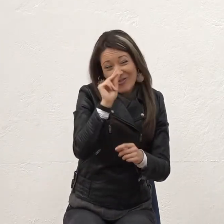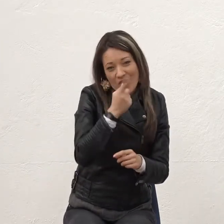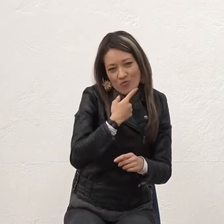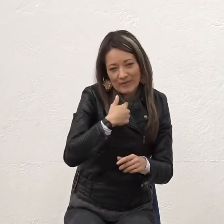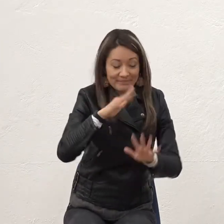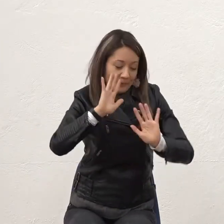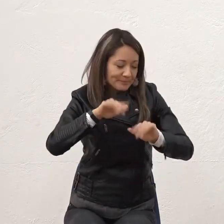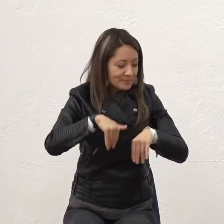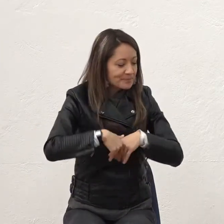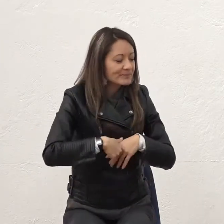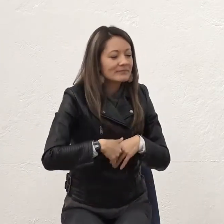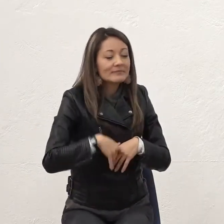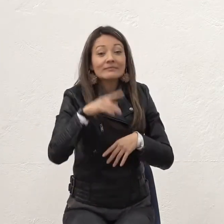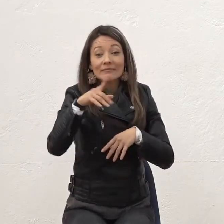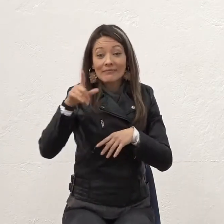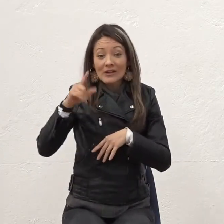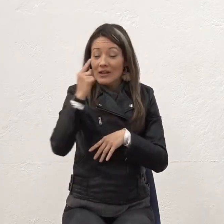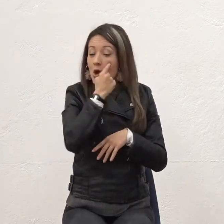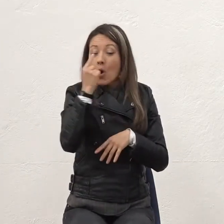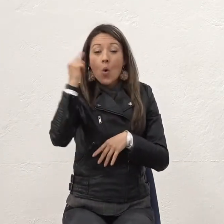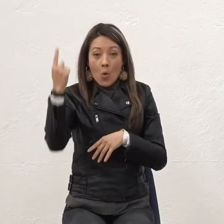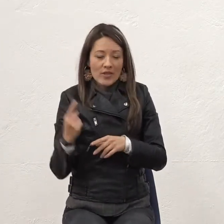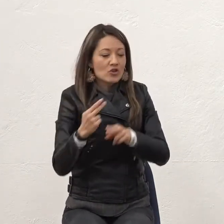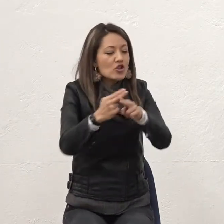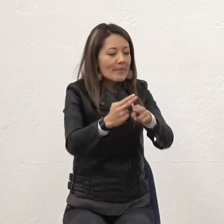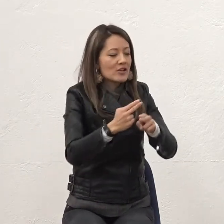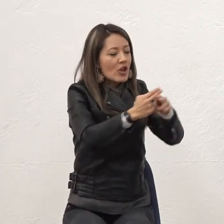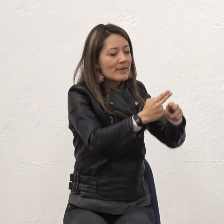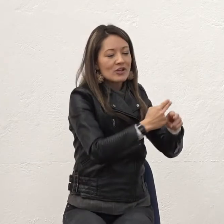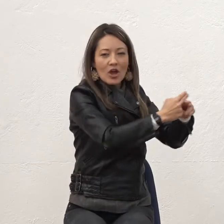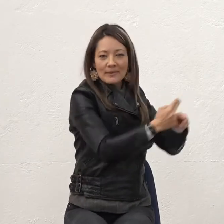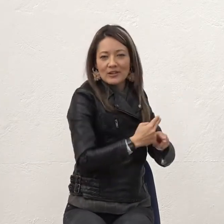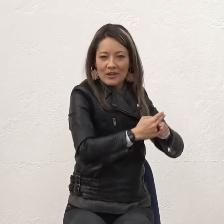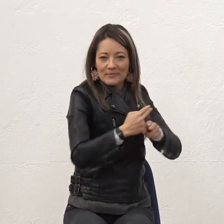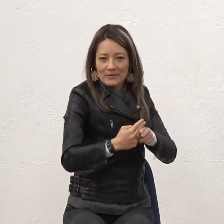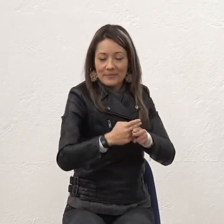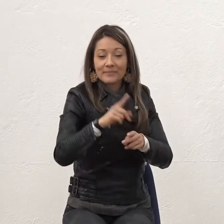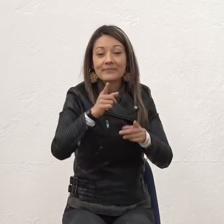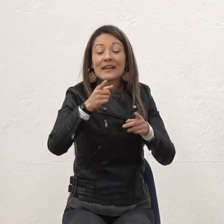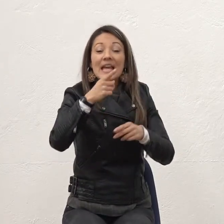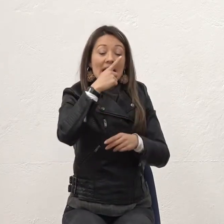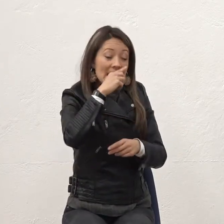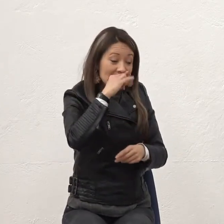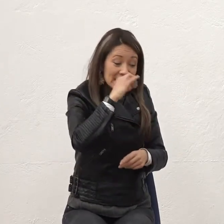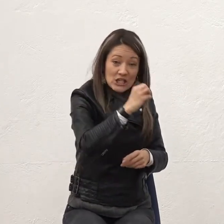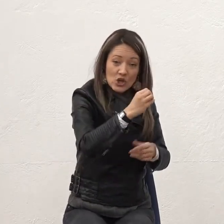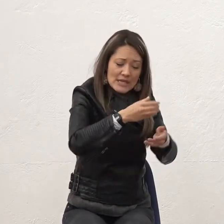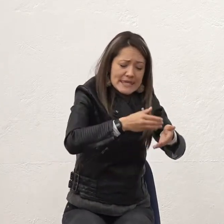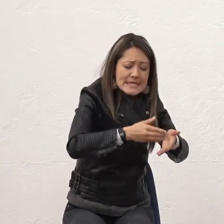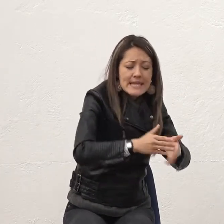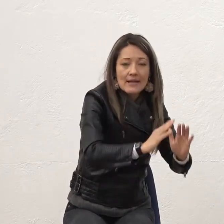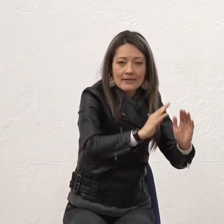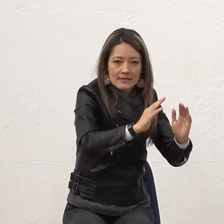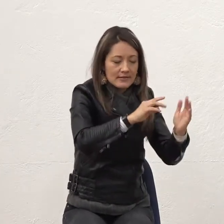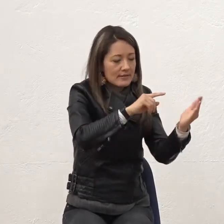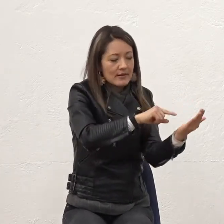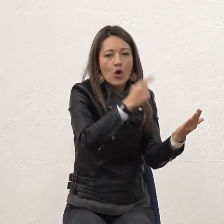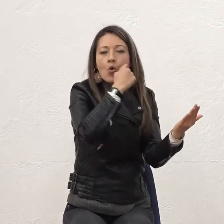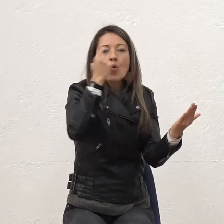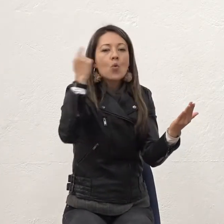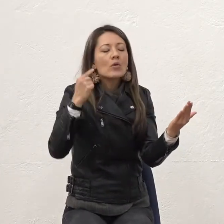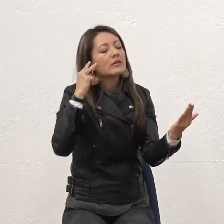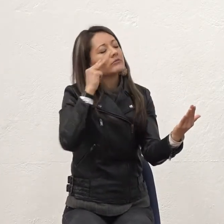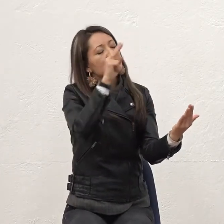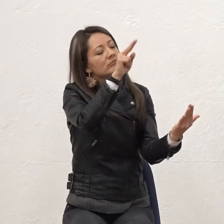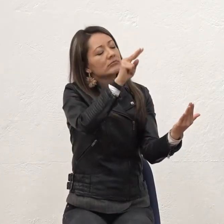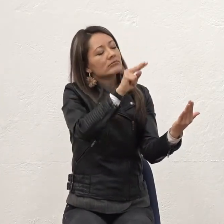Ellos colocaban el nombre así. El nombre de los niños, del recién nacido, tenía que ver